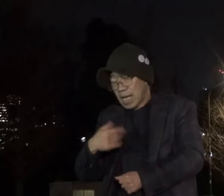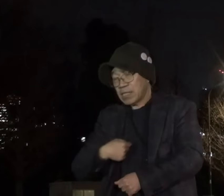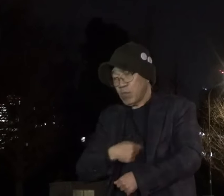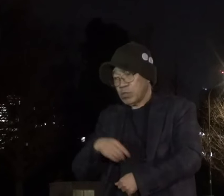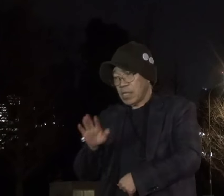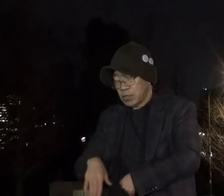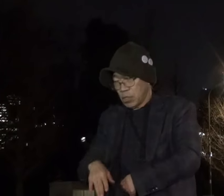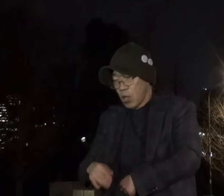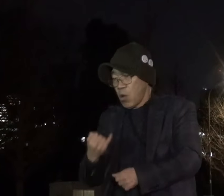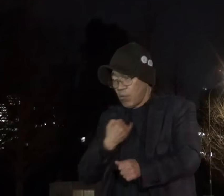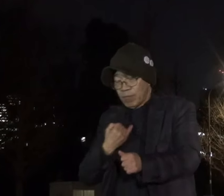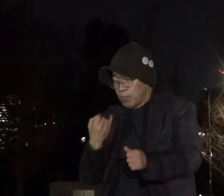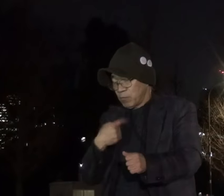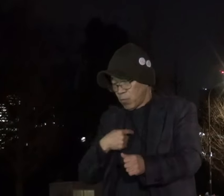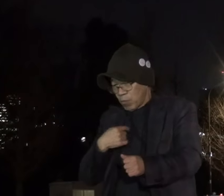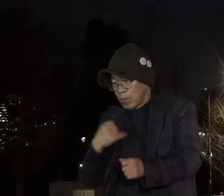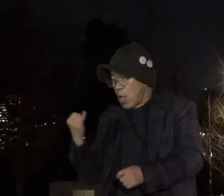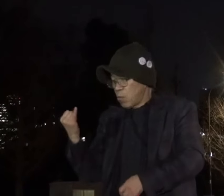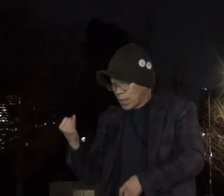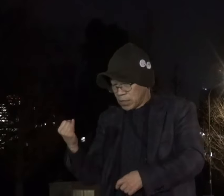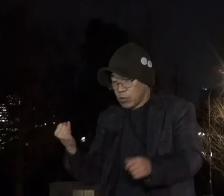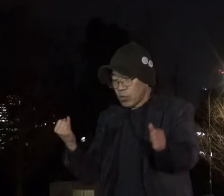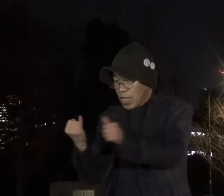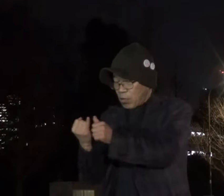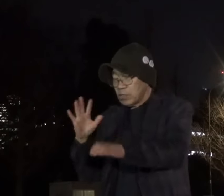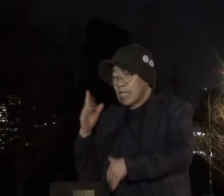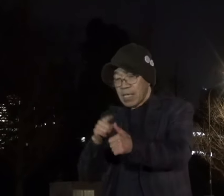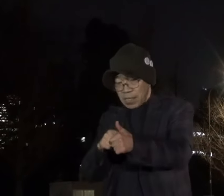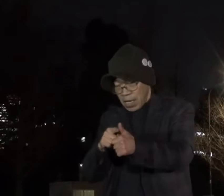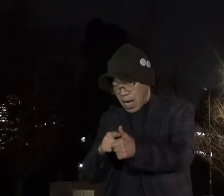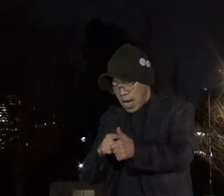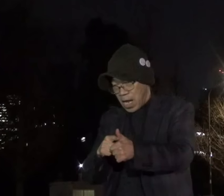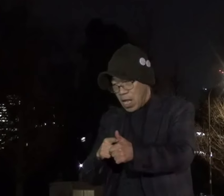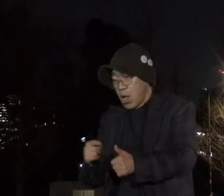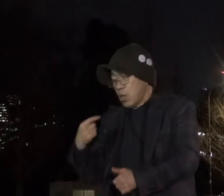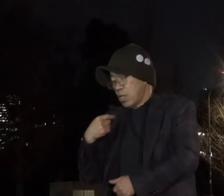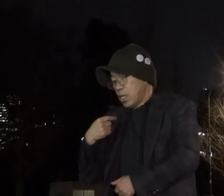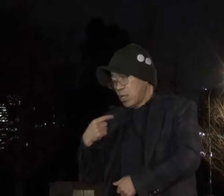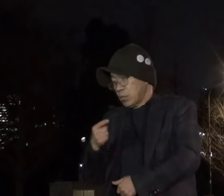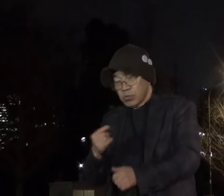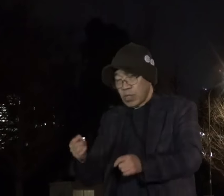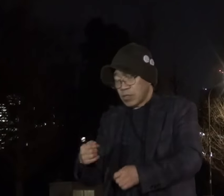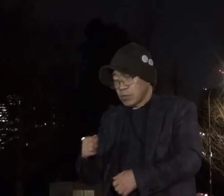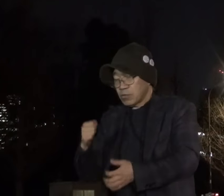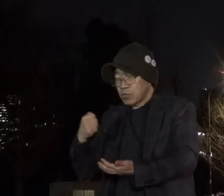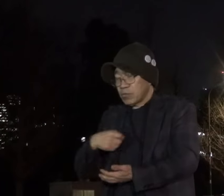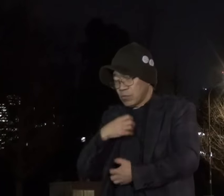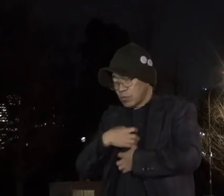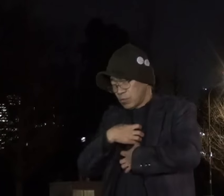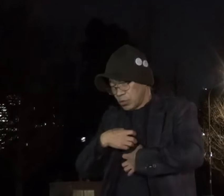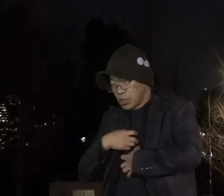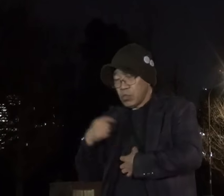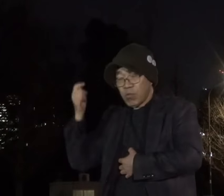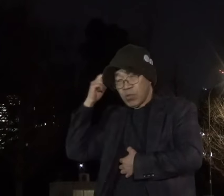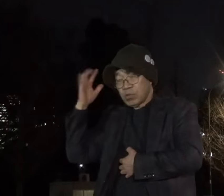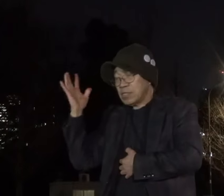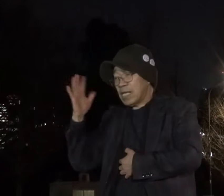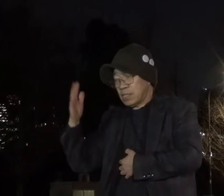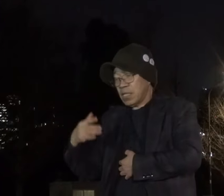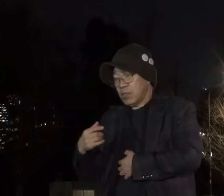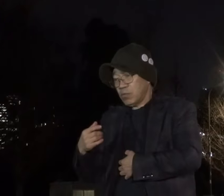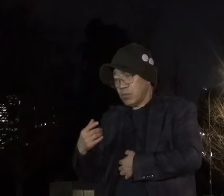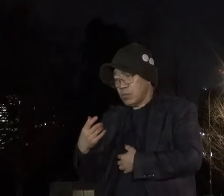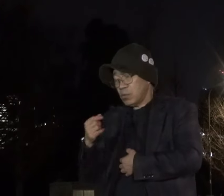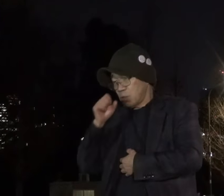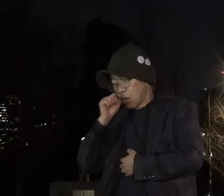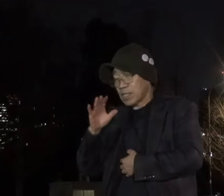いをしなかったのではないか、私が浜通りの出身でなければ子供たちも巻き込まれなかったのではないかと考えてしまい